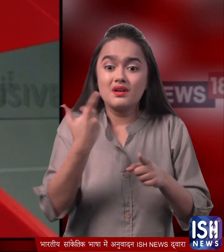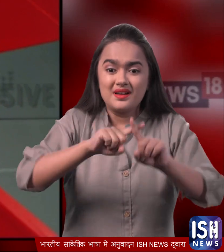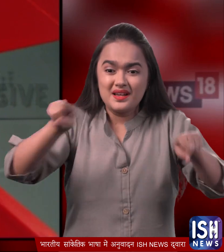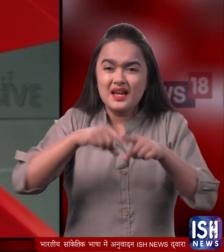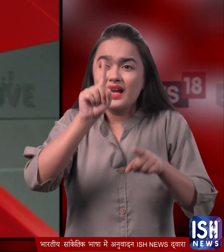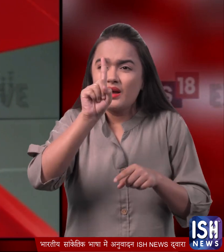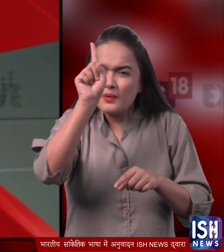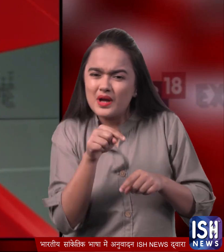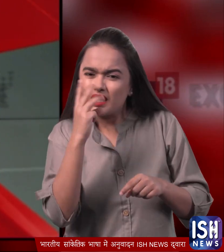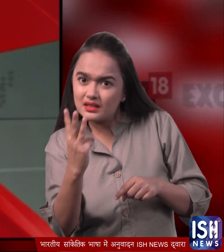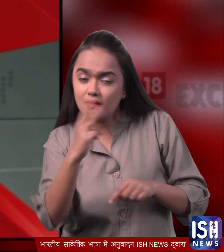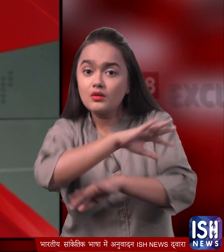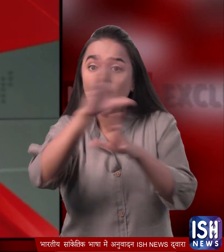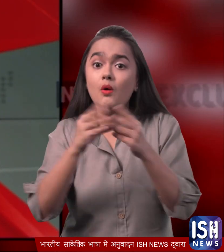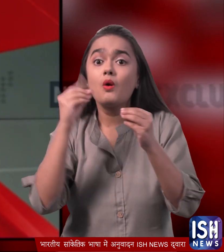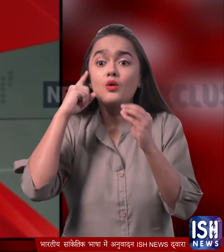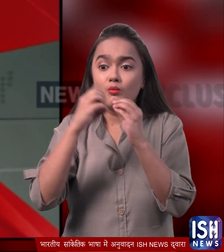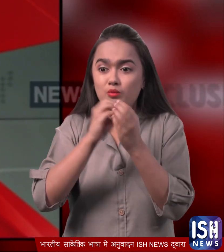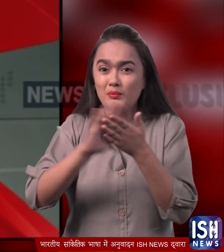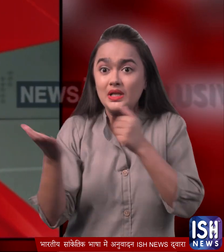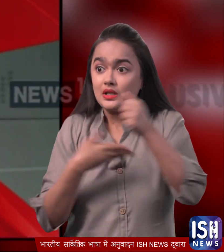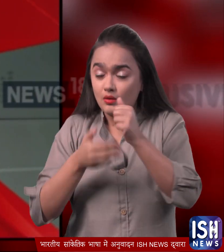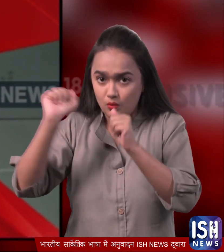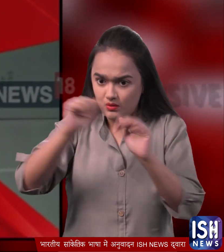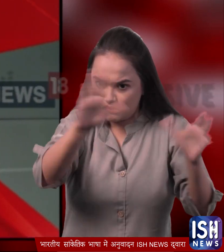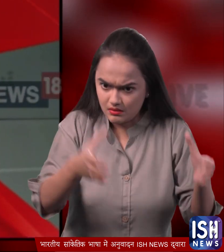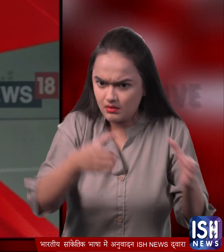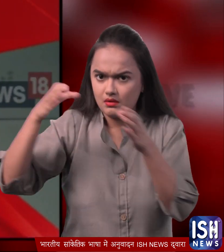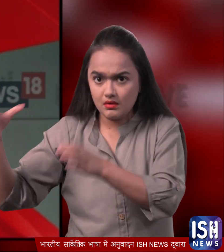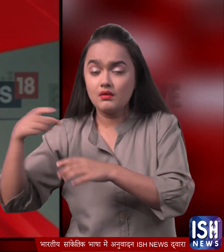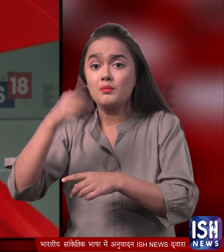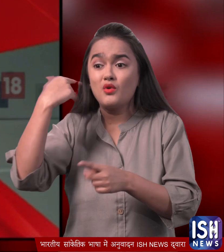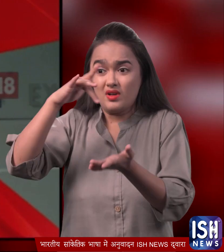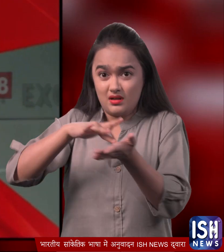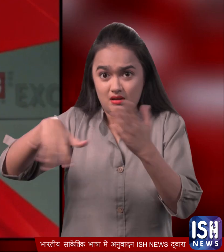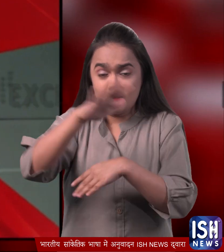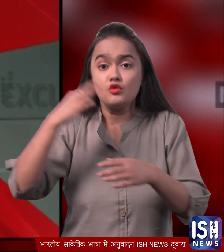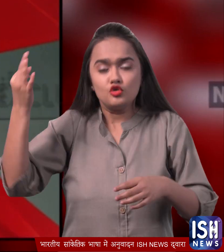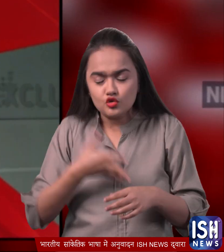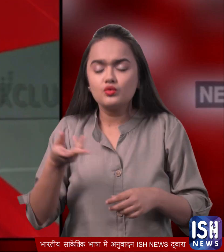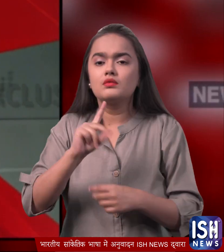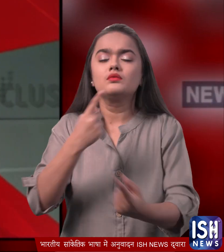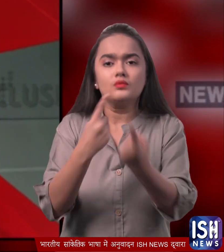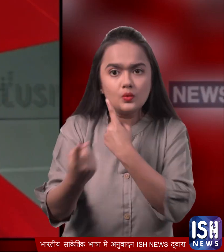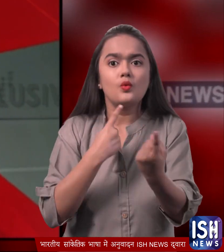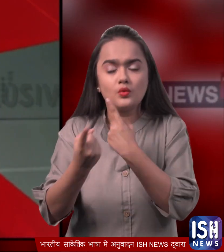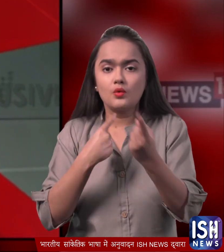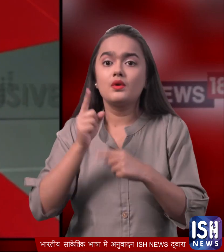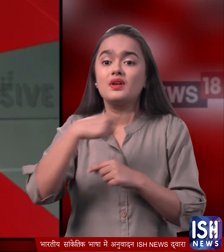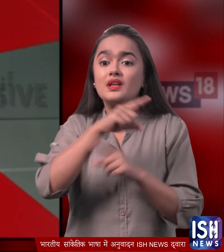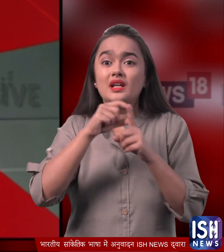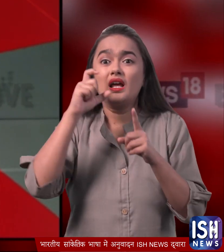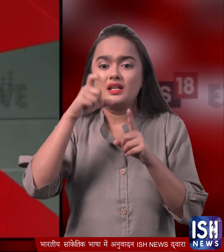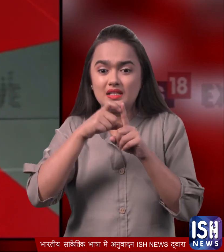उसका 1/3 हिस्सा भूमिहीन किसानों के नाम कर दिया जाए, जिसके लिए रूपनगर जिले में इस मुद्दे को नए सिरे से हवा दी गई, जो बीएसपी